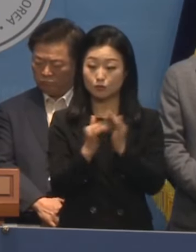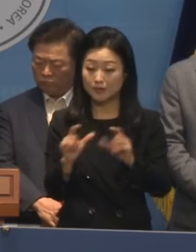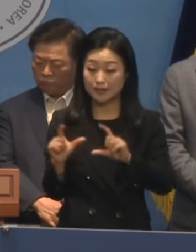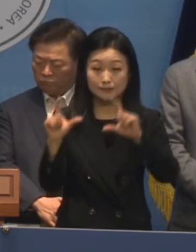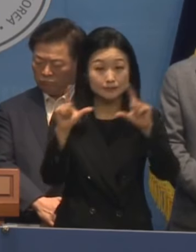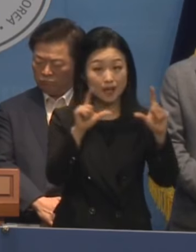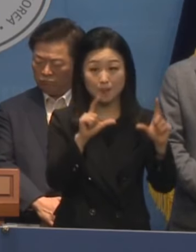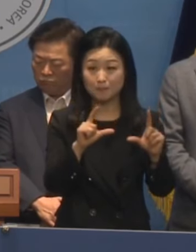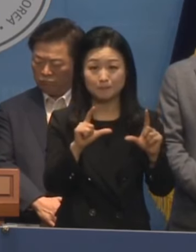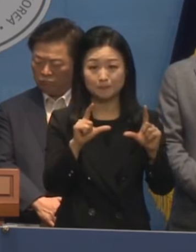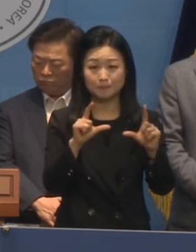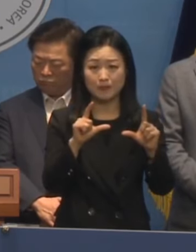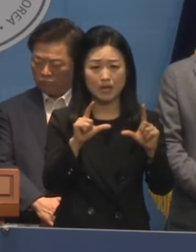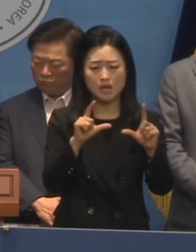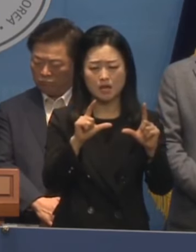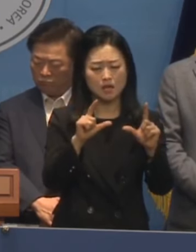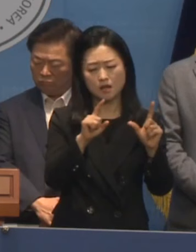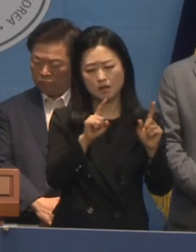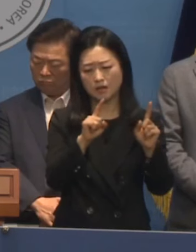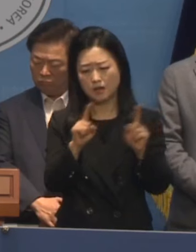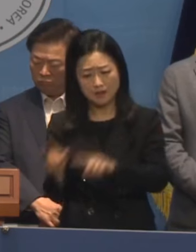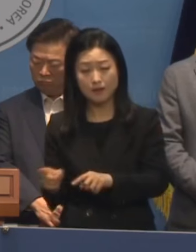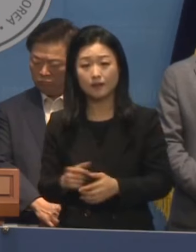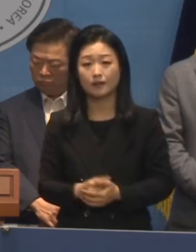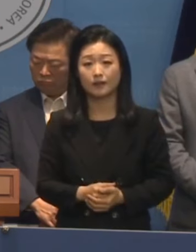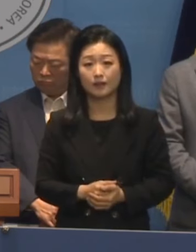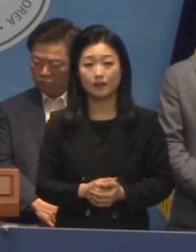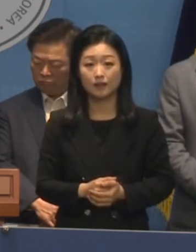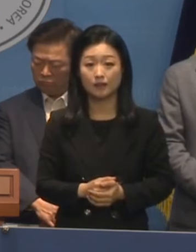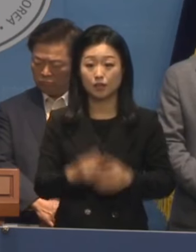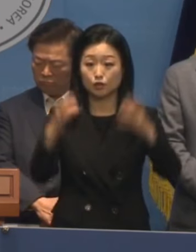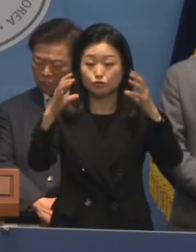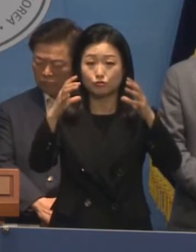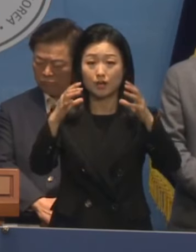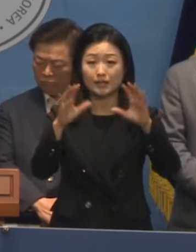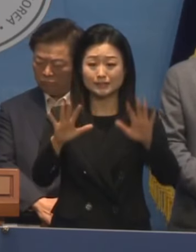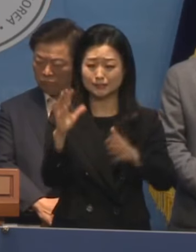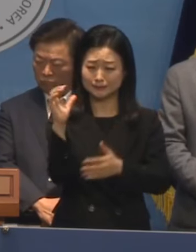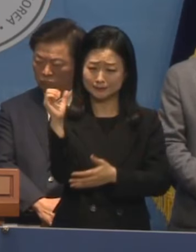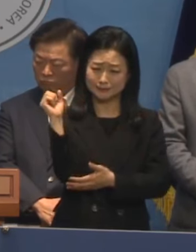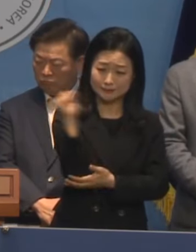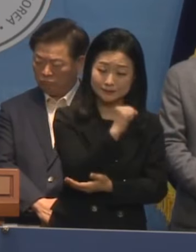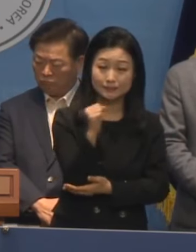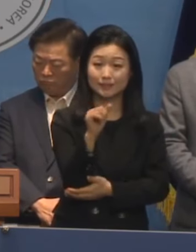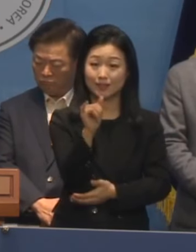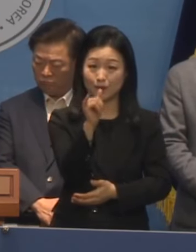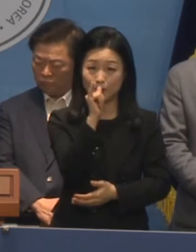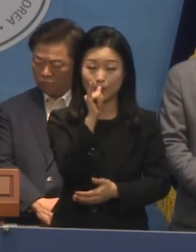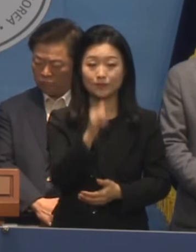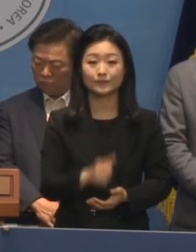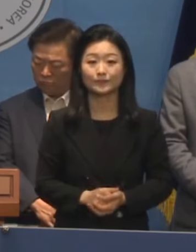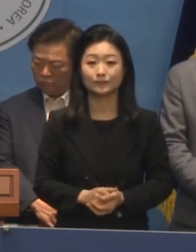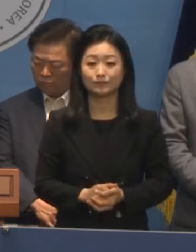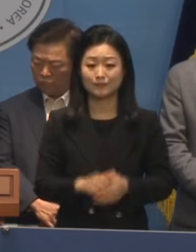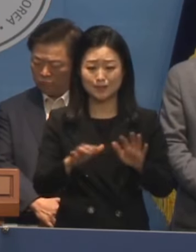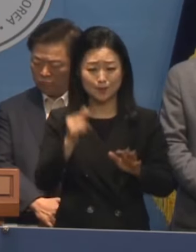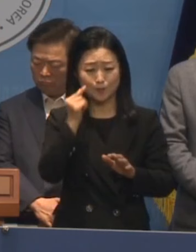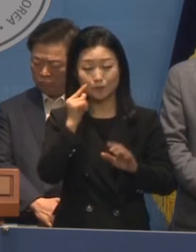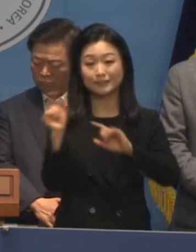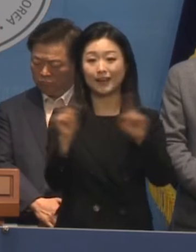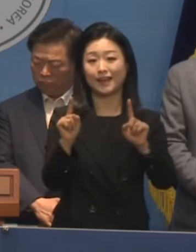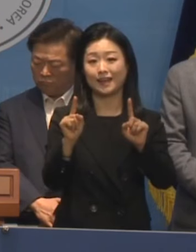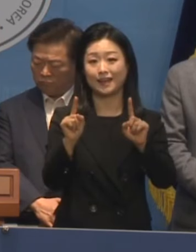삶이 피해지 있습니다 국가의 안위가 흔들리고 있습니다 이대로는 못